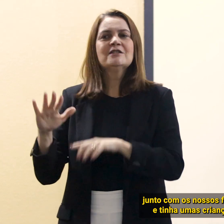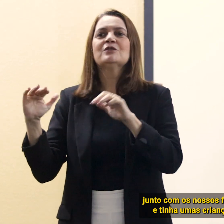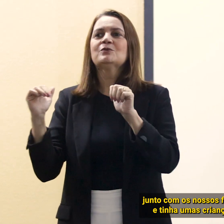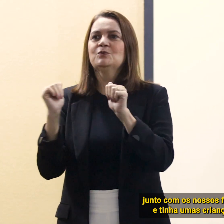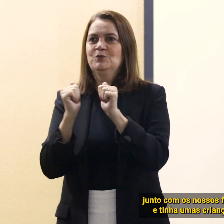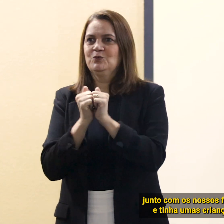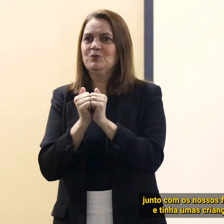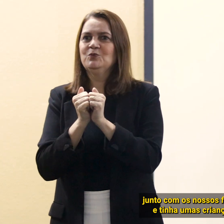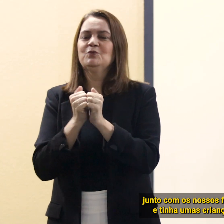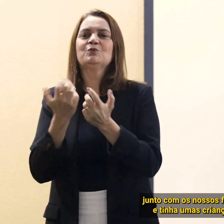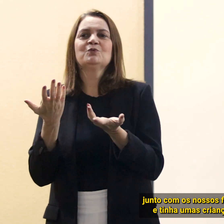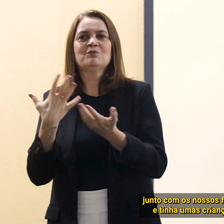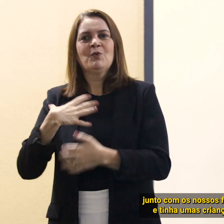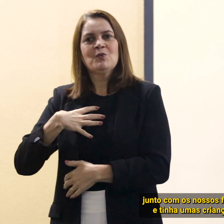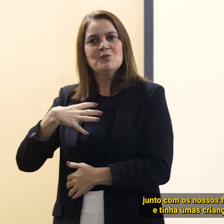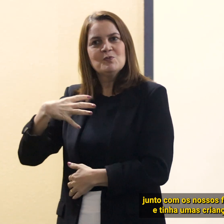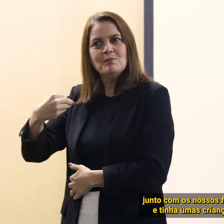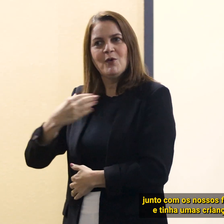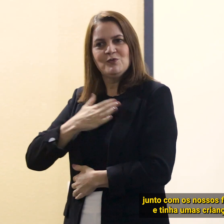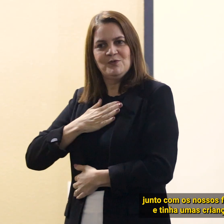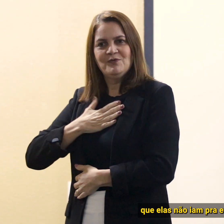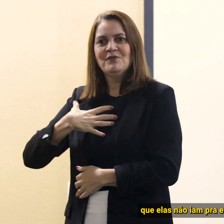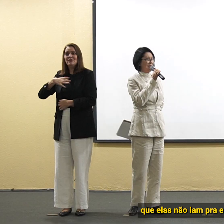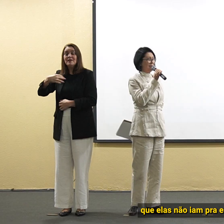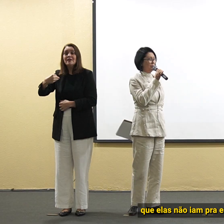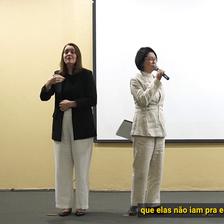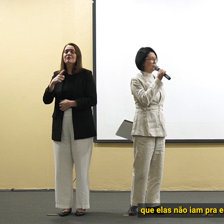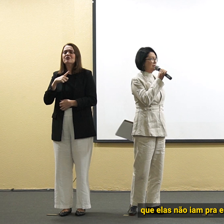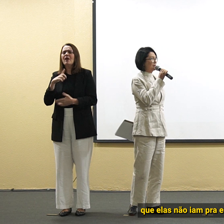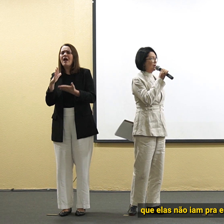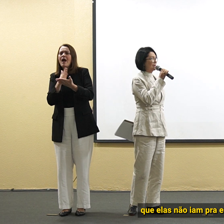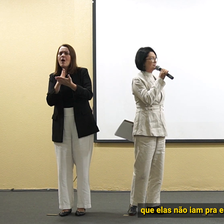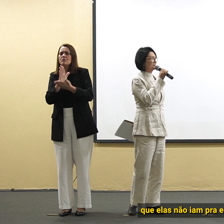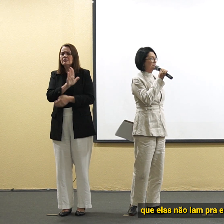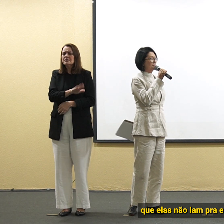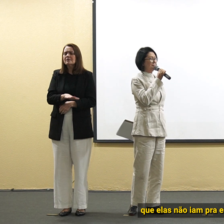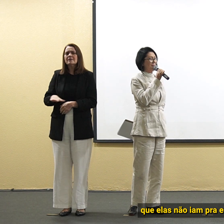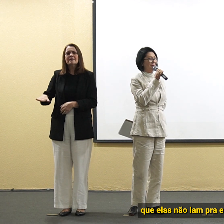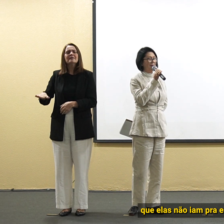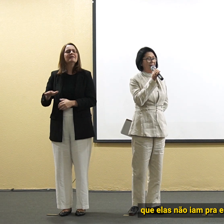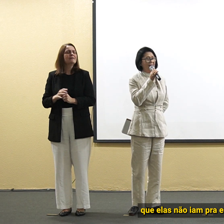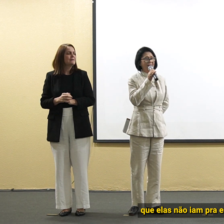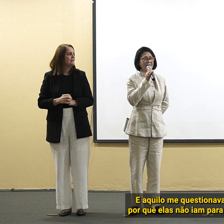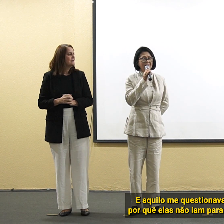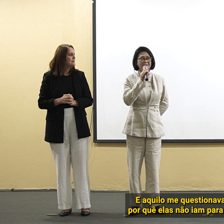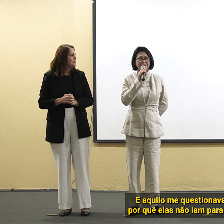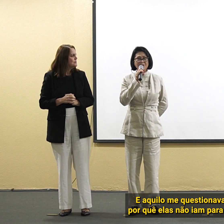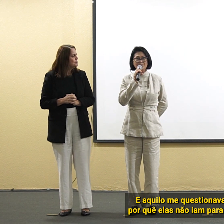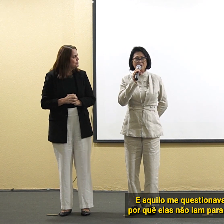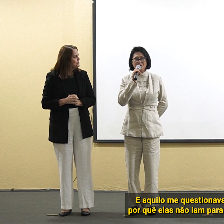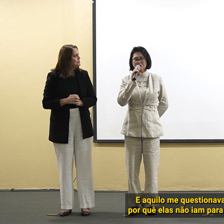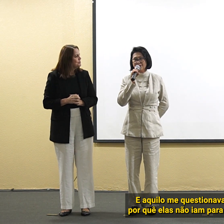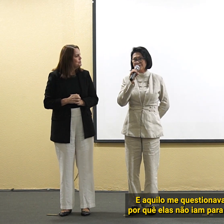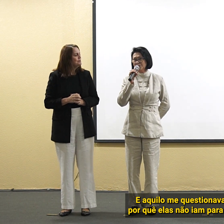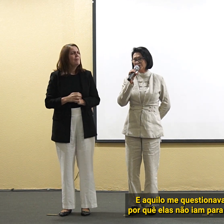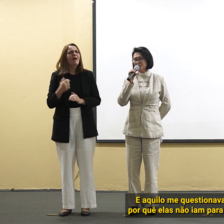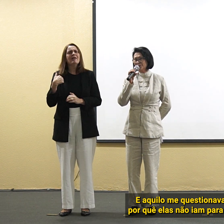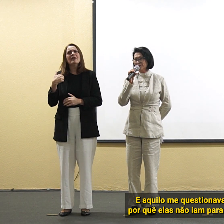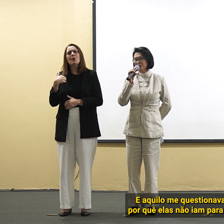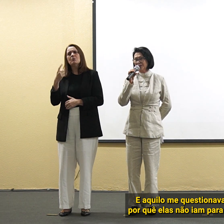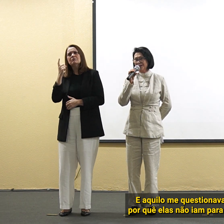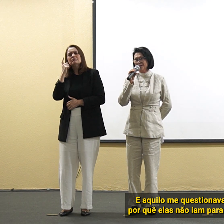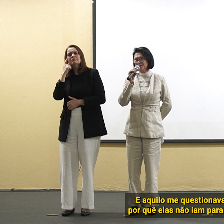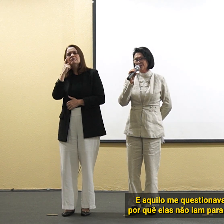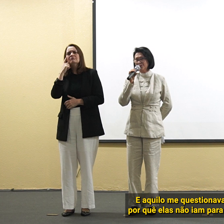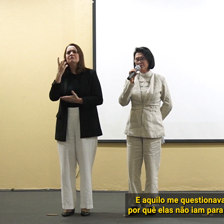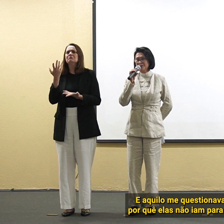com os nossos filhos, e tinha umas crianças que elas não iam para a escola, e aquilo me questionava muito,